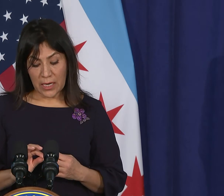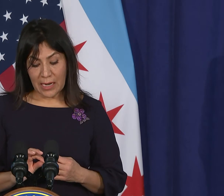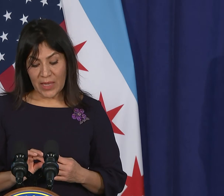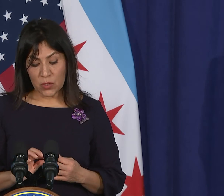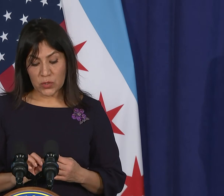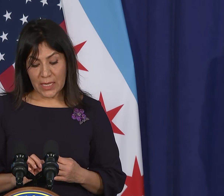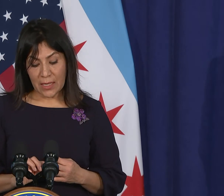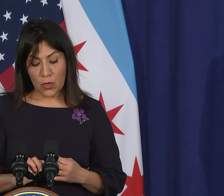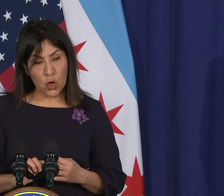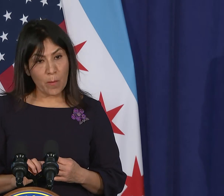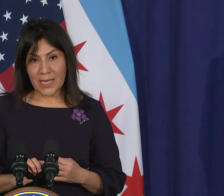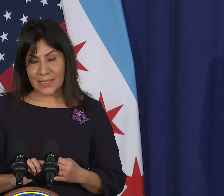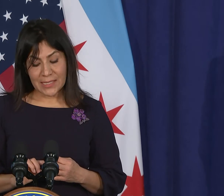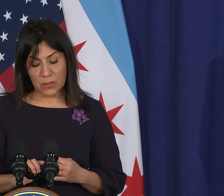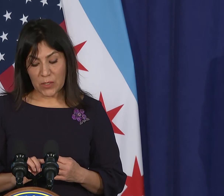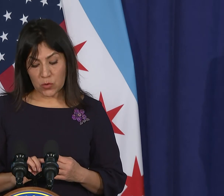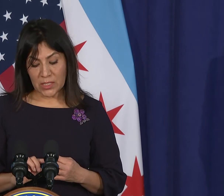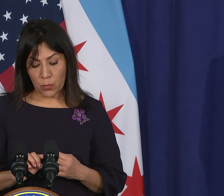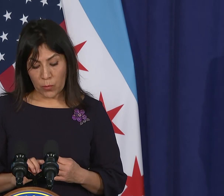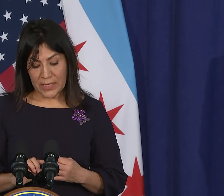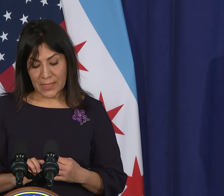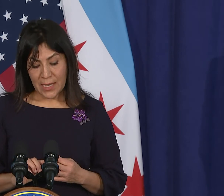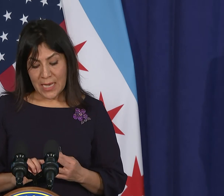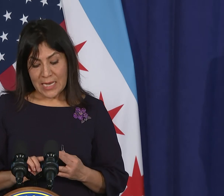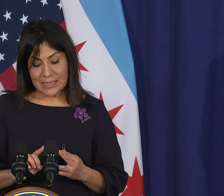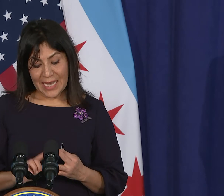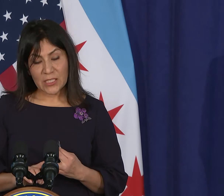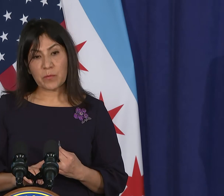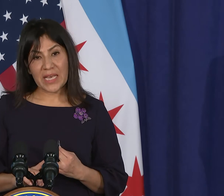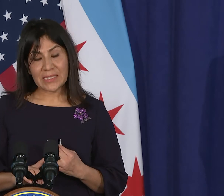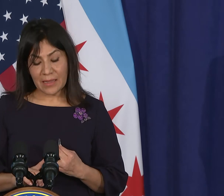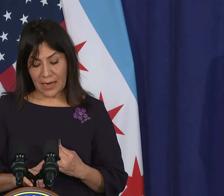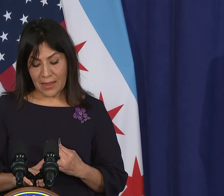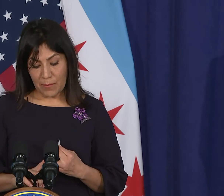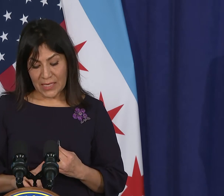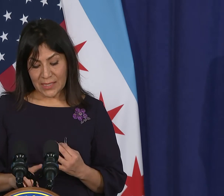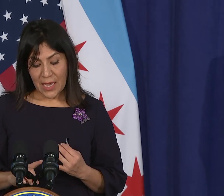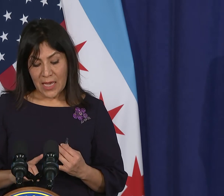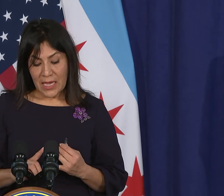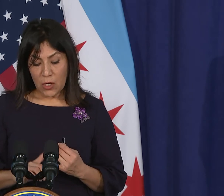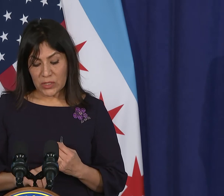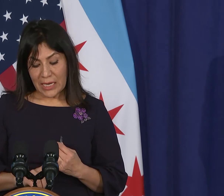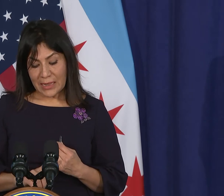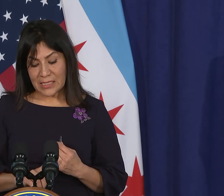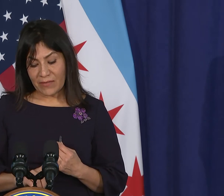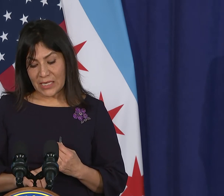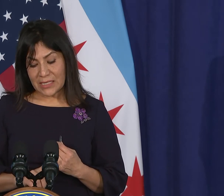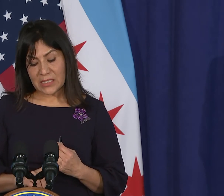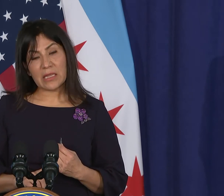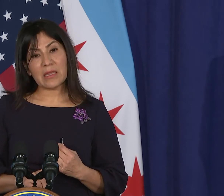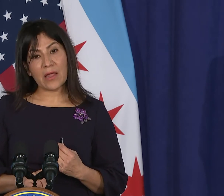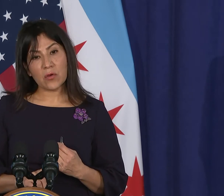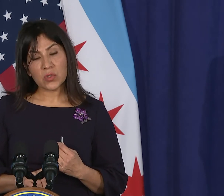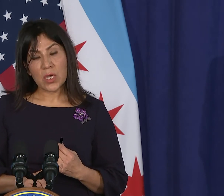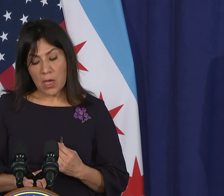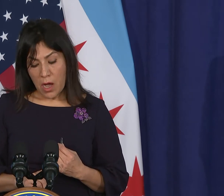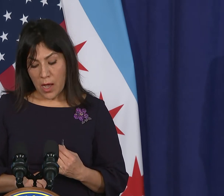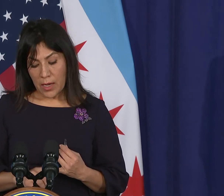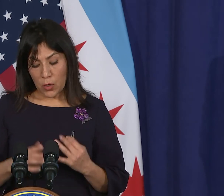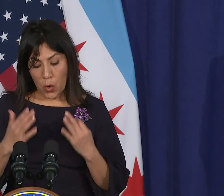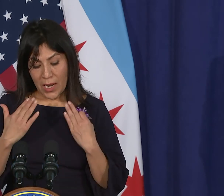los reglamentos de no más de 6 personas por mesa, 6 pies entre cada mesa, y los clientes deben estar